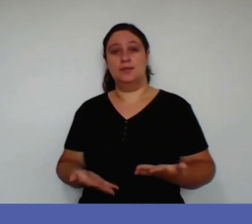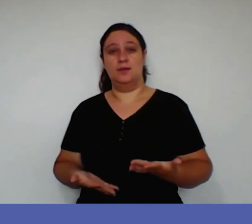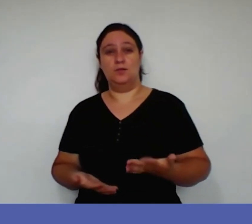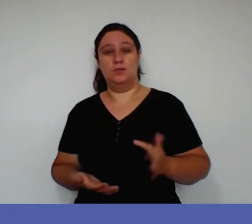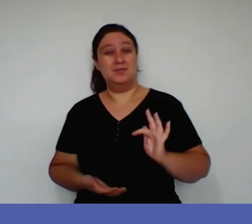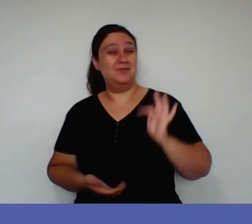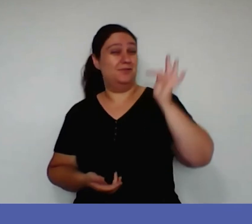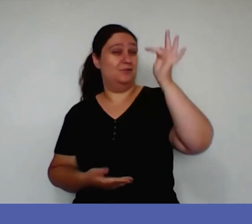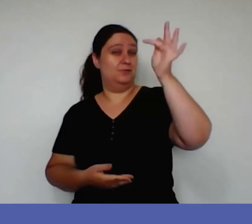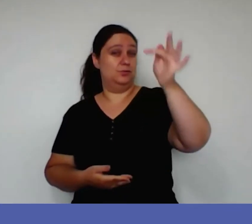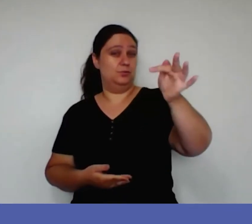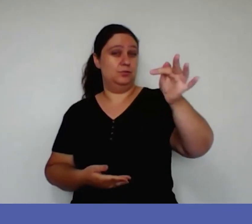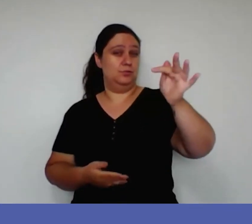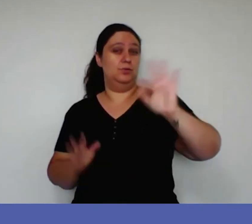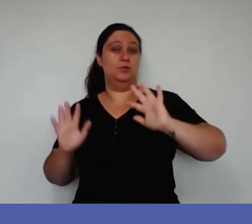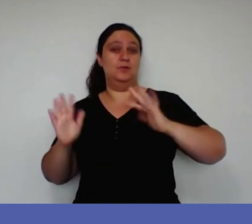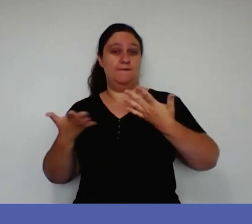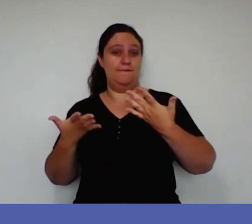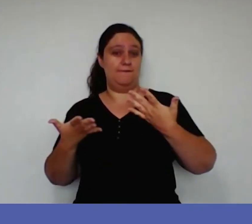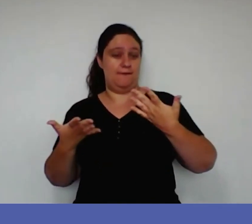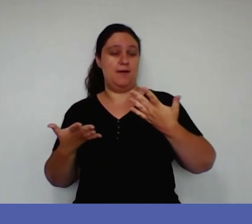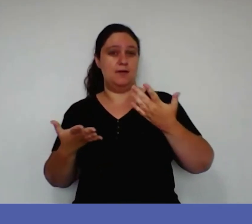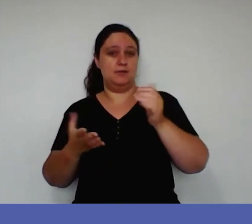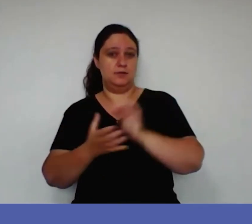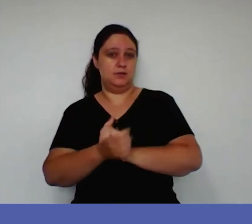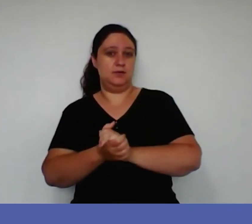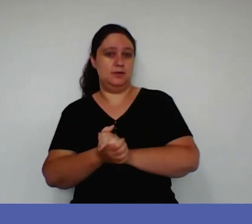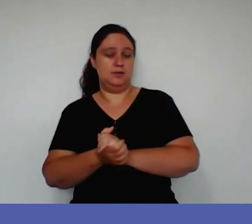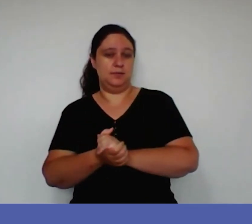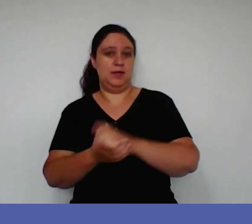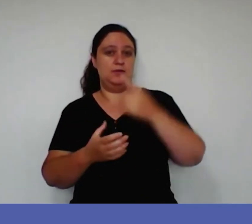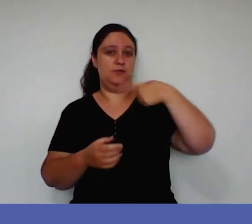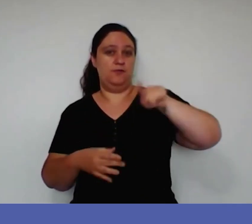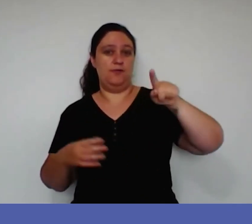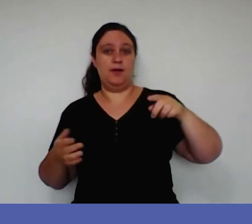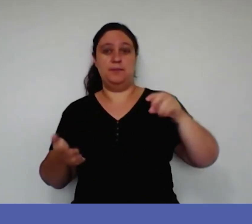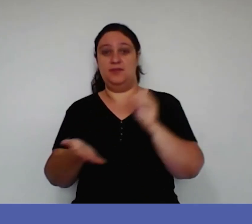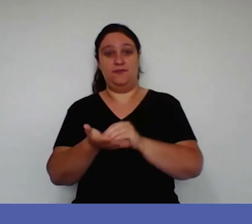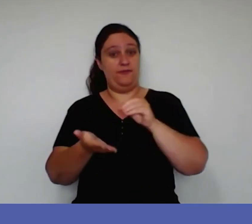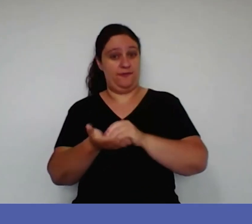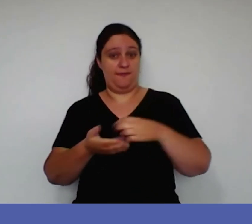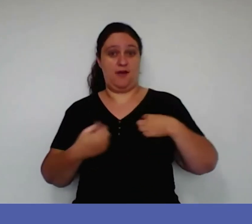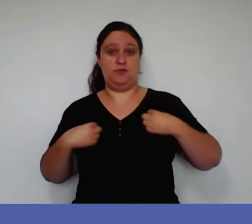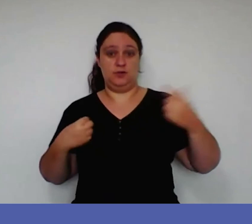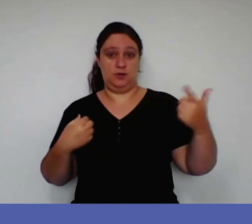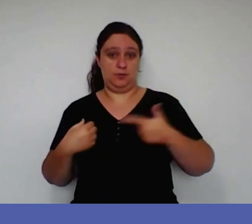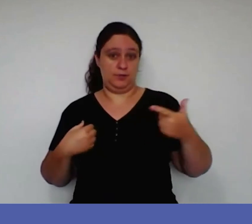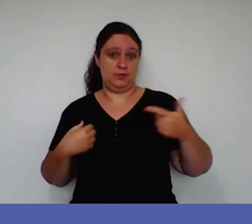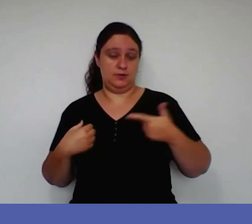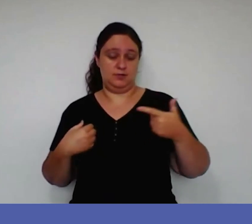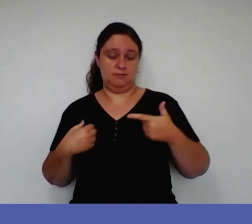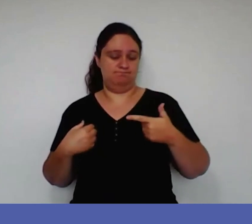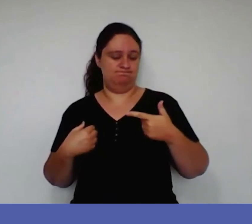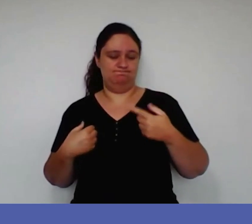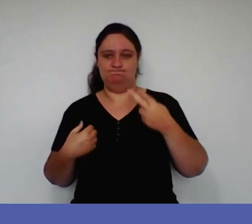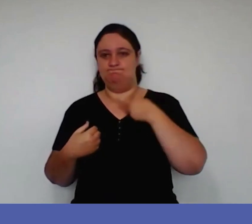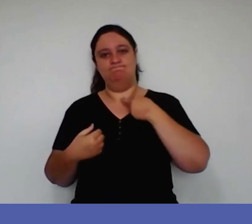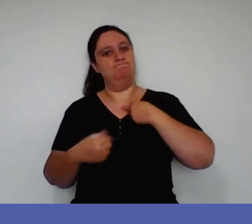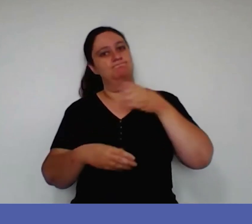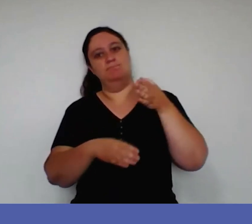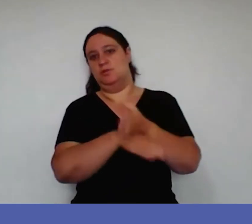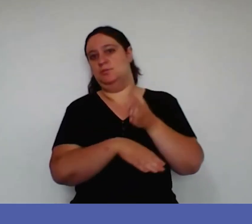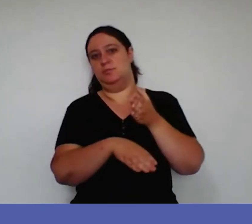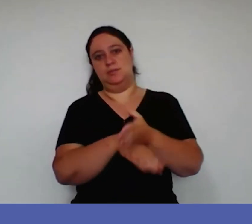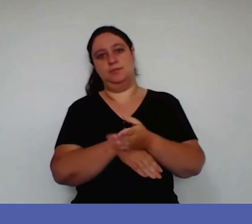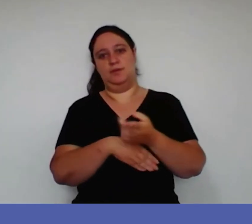Cordeiro você comparecer sem a veste nupcial, você será retirado do banquete. Por isso,